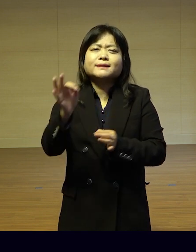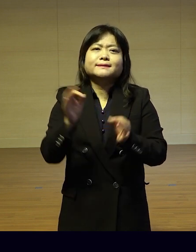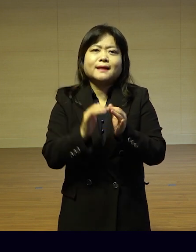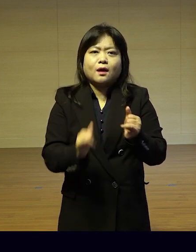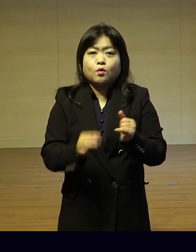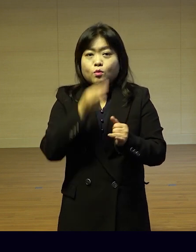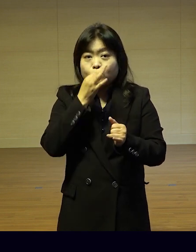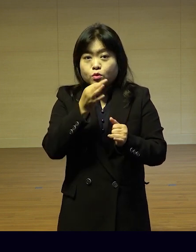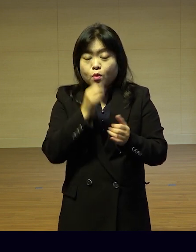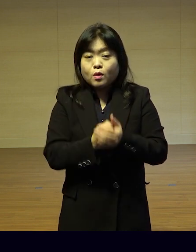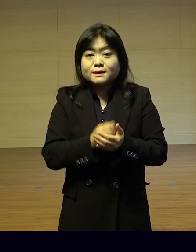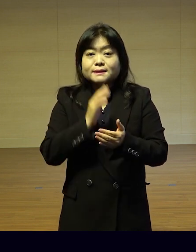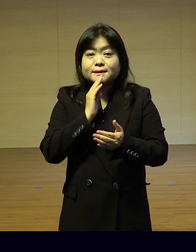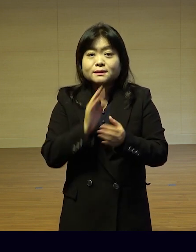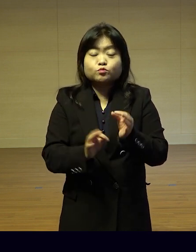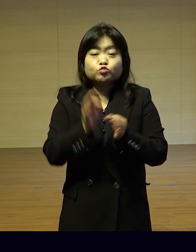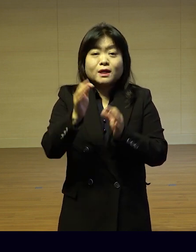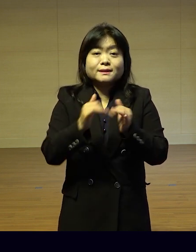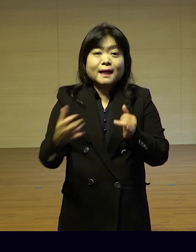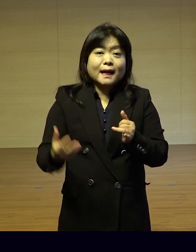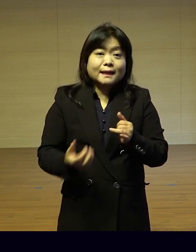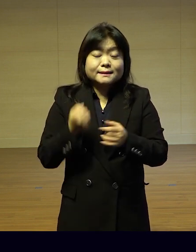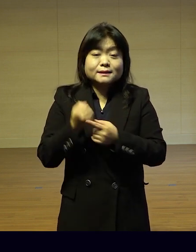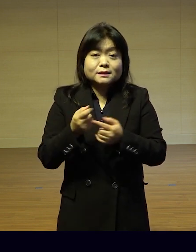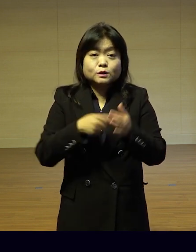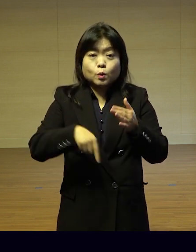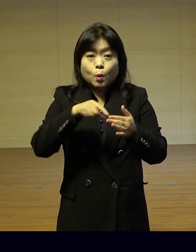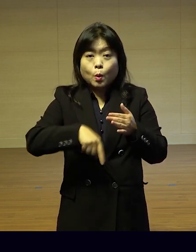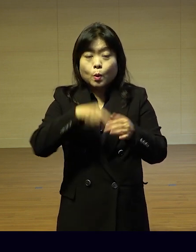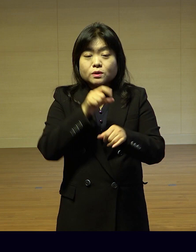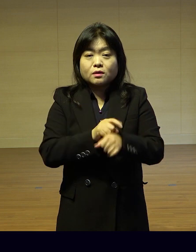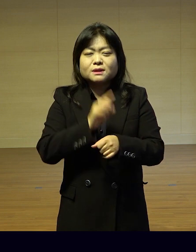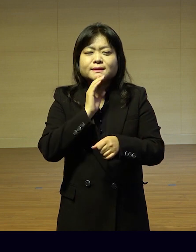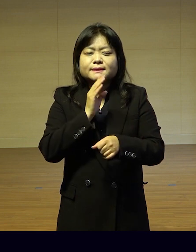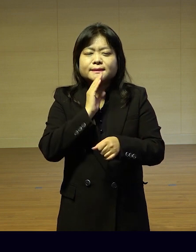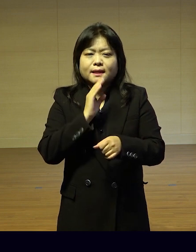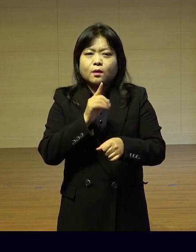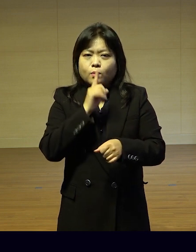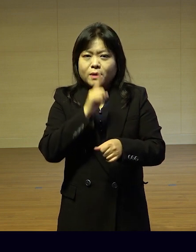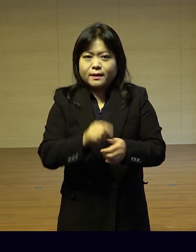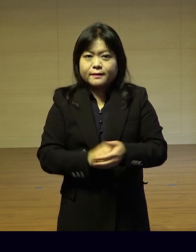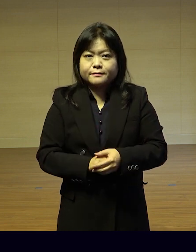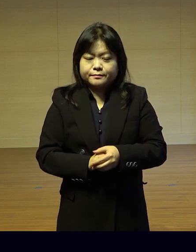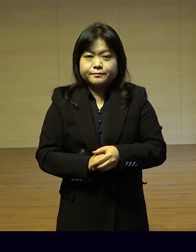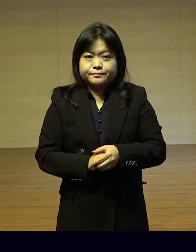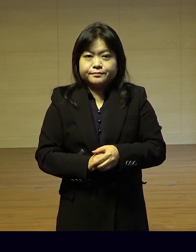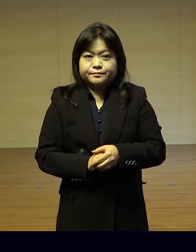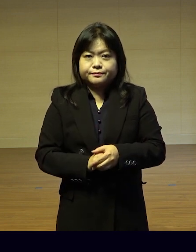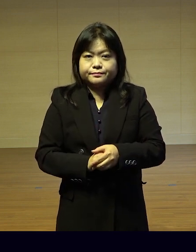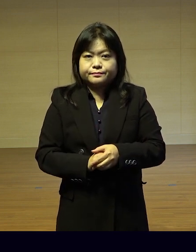무한자라 그러고, 그 무한자가 갖고 있는 속성을 진무한이라고 그렇게 이야기를 합니다.